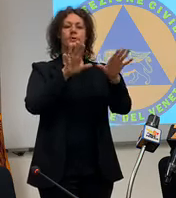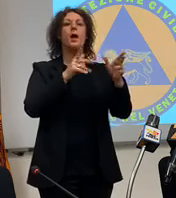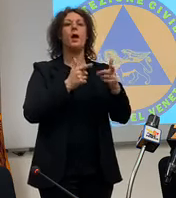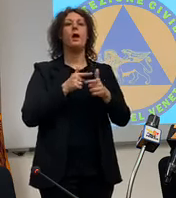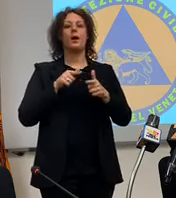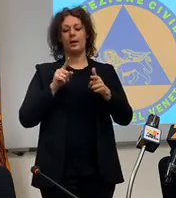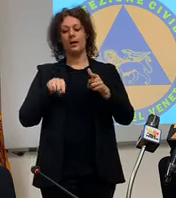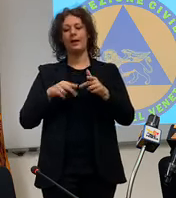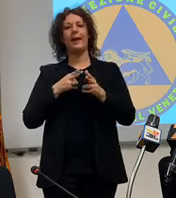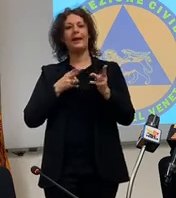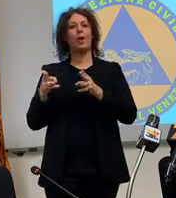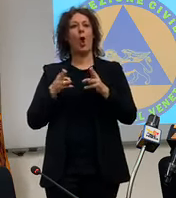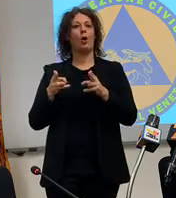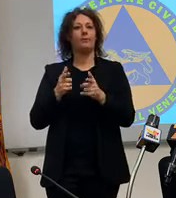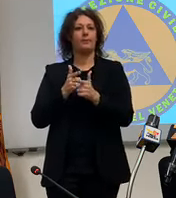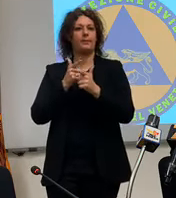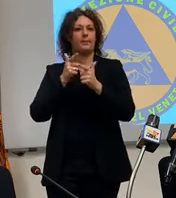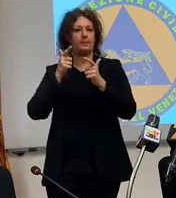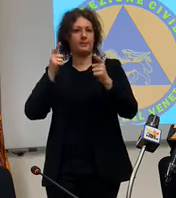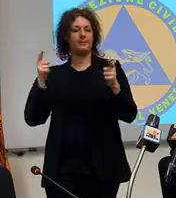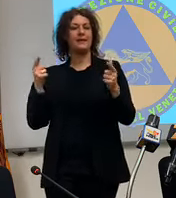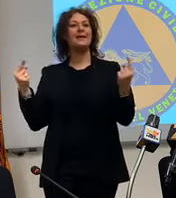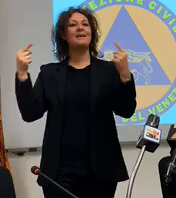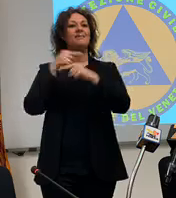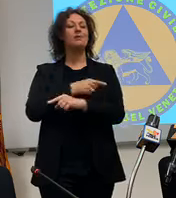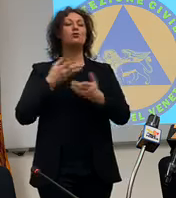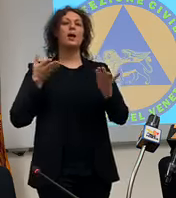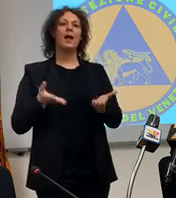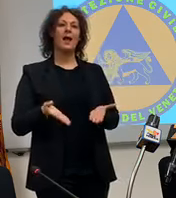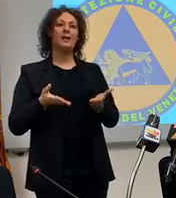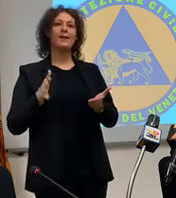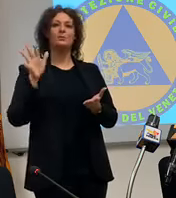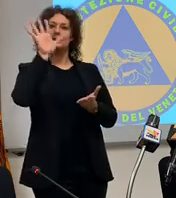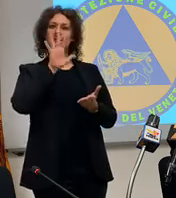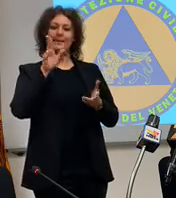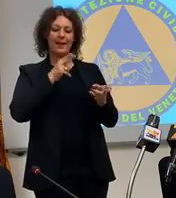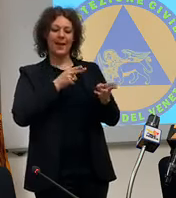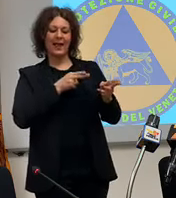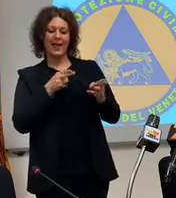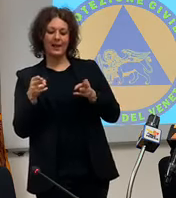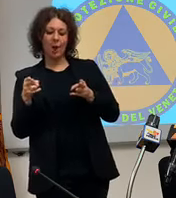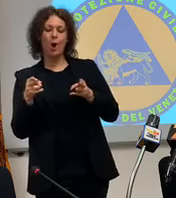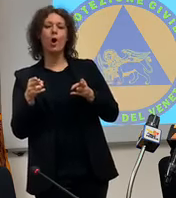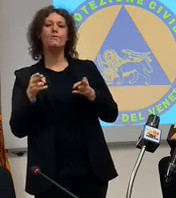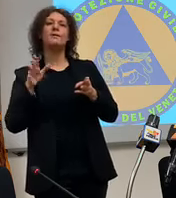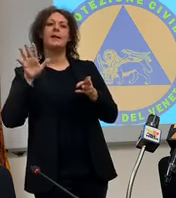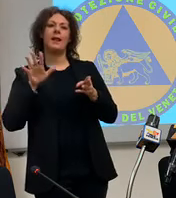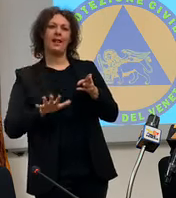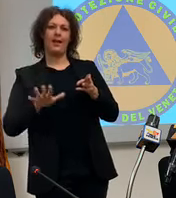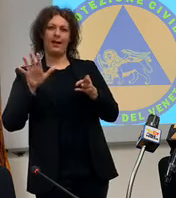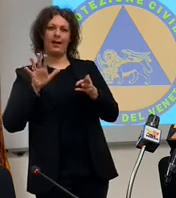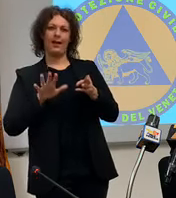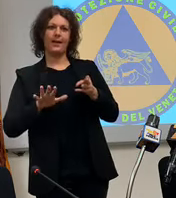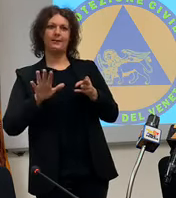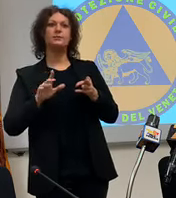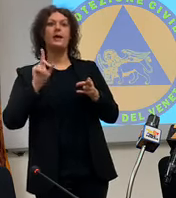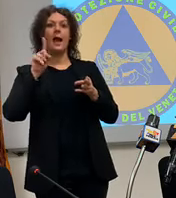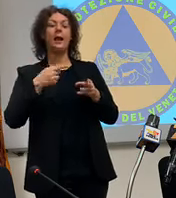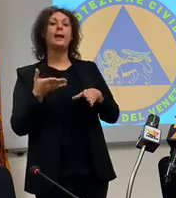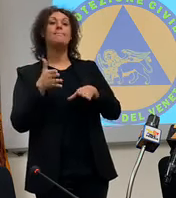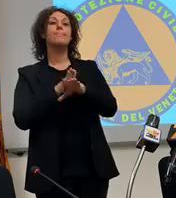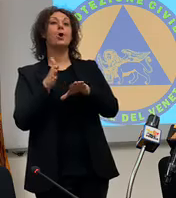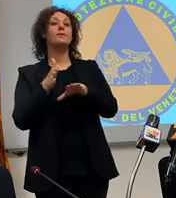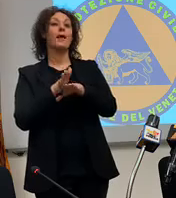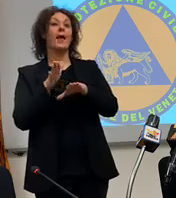adesso abbiamo visto che nei ricoveri c'è un andamento un po' più lento e anche la mortalità avviene meno in ospedale Quindi le